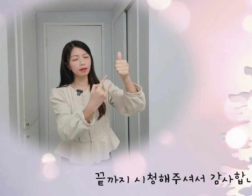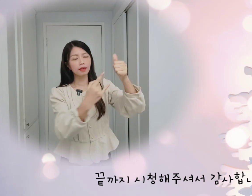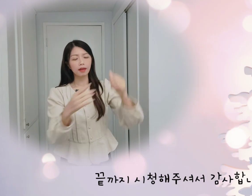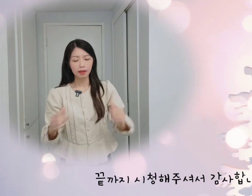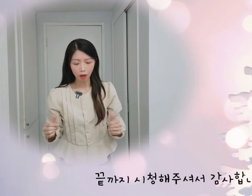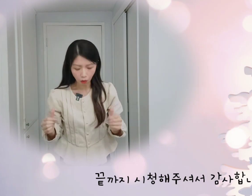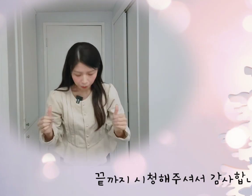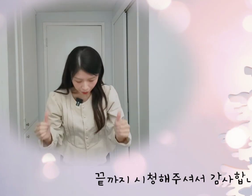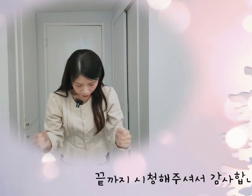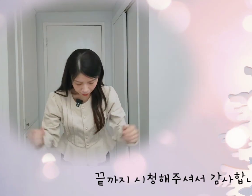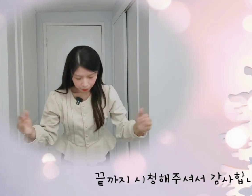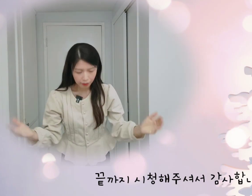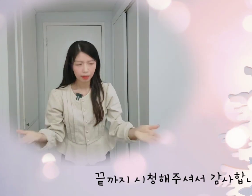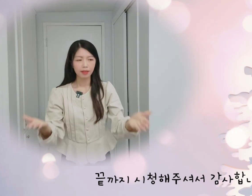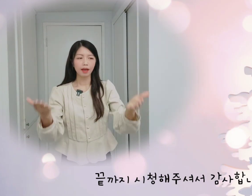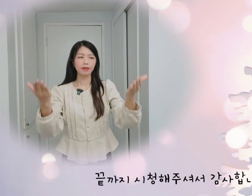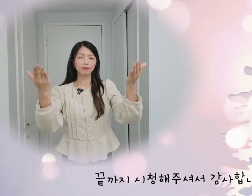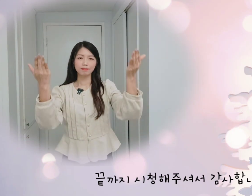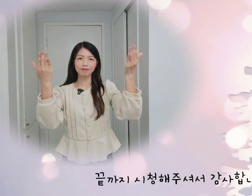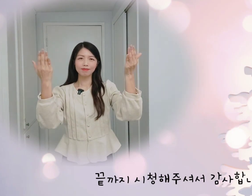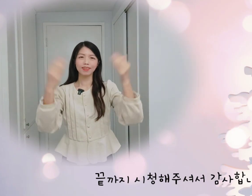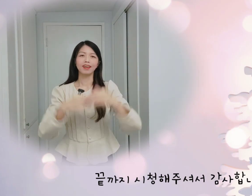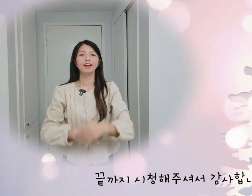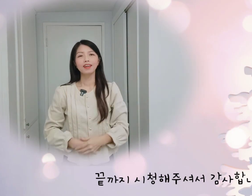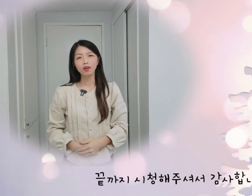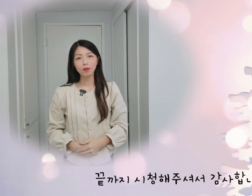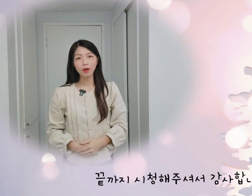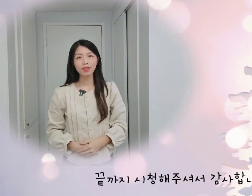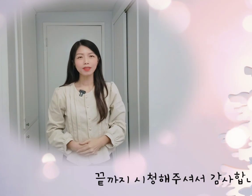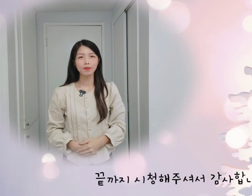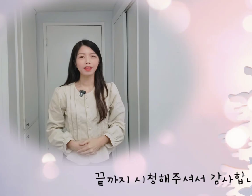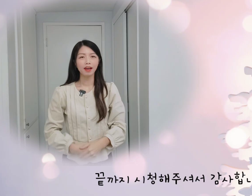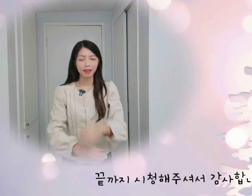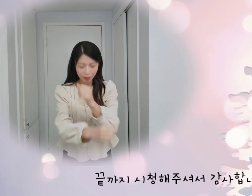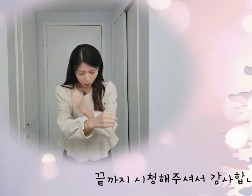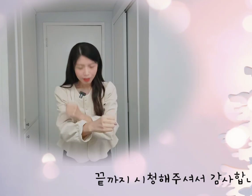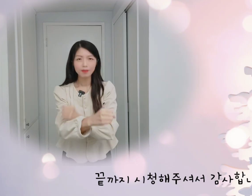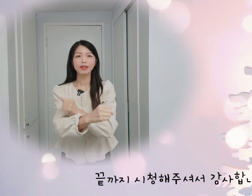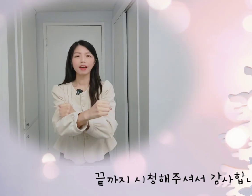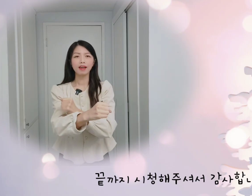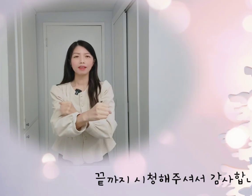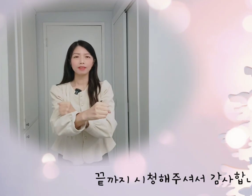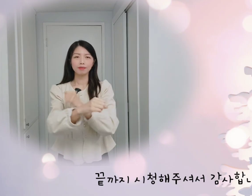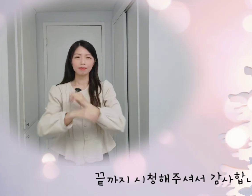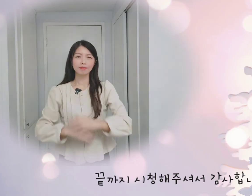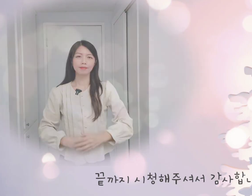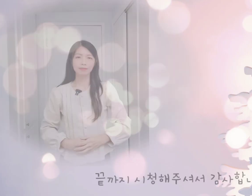주님께 경배 드리자. 이렇게 표현하시면 됩니다.